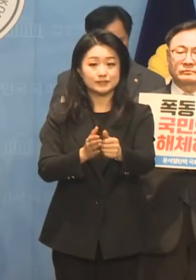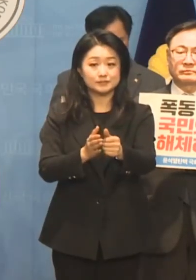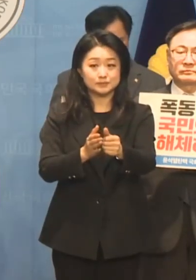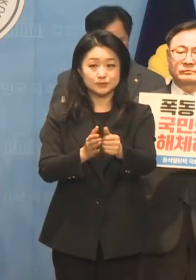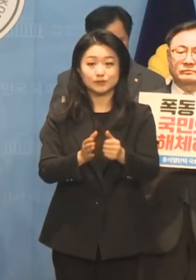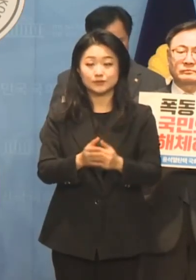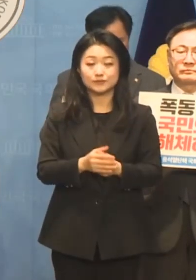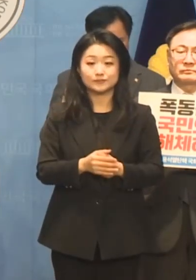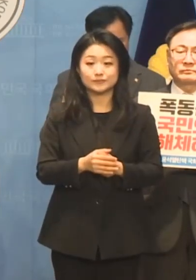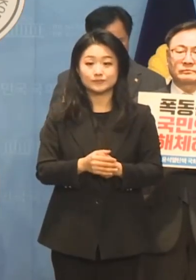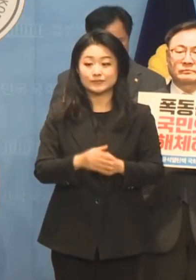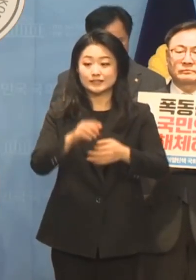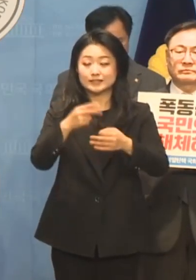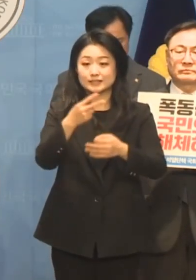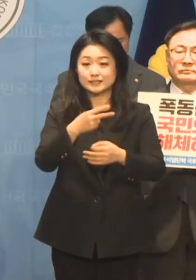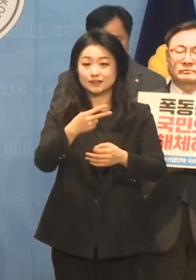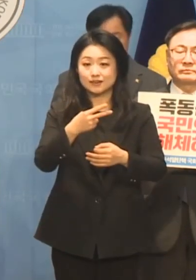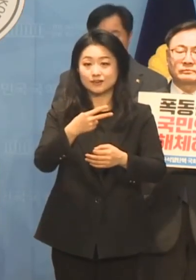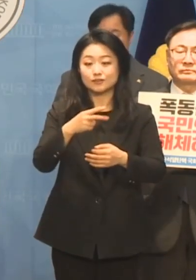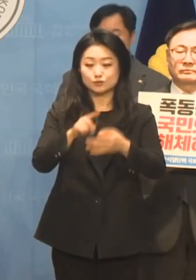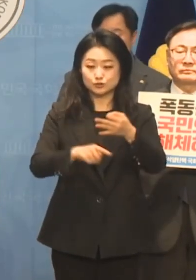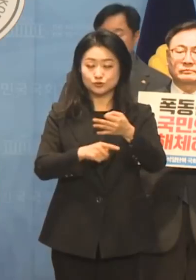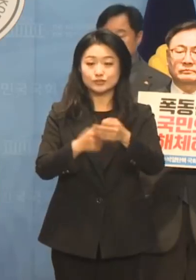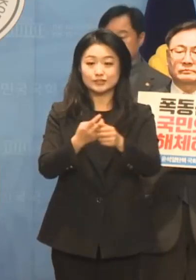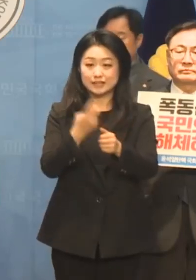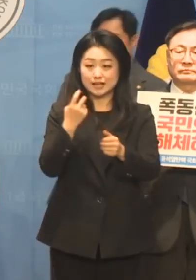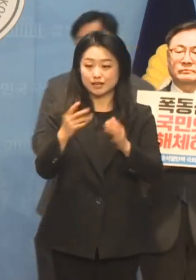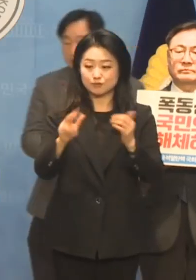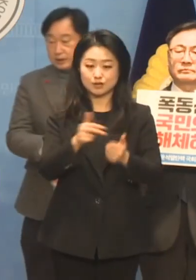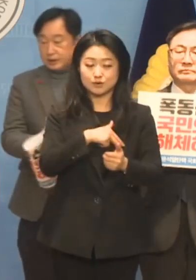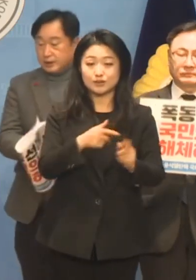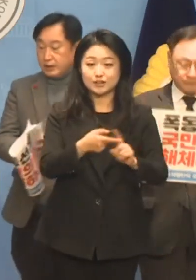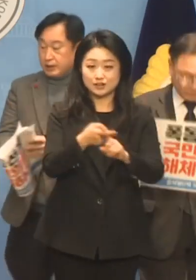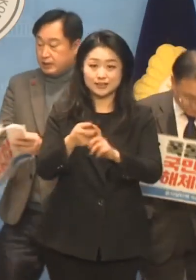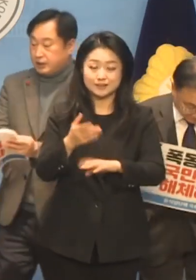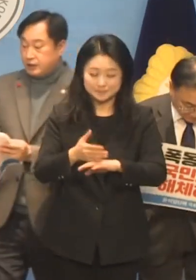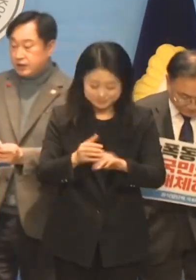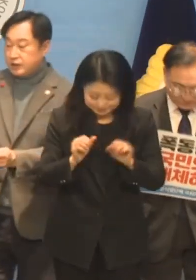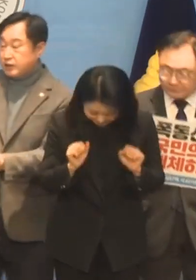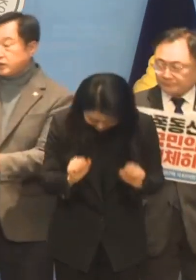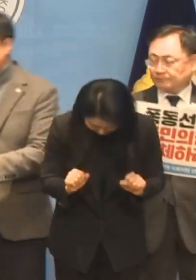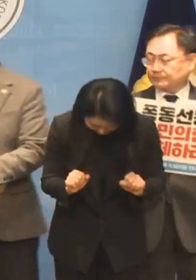21일 윤석열 탄핵 국회의원 연대. 감사합니다.